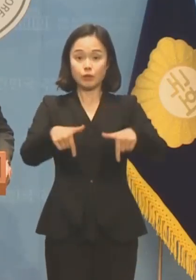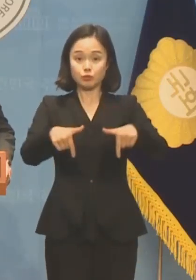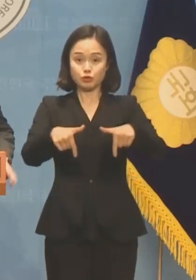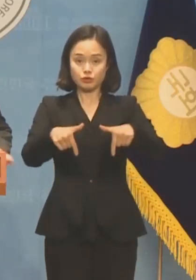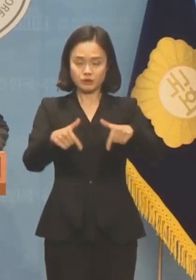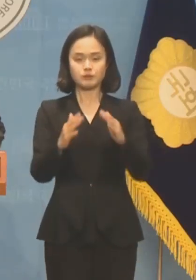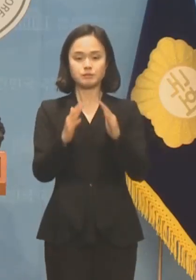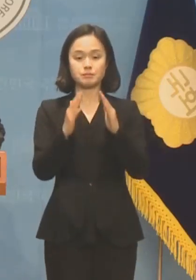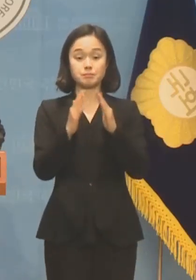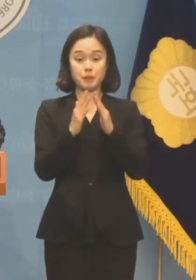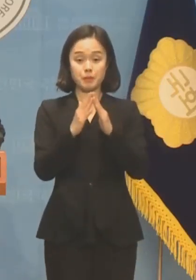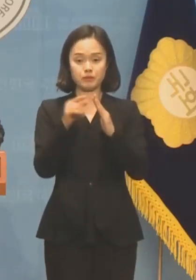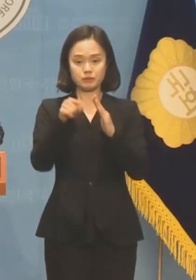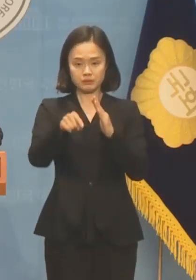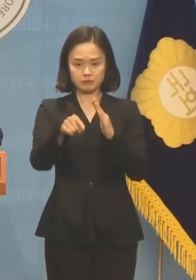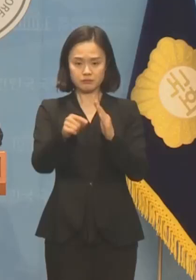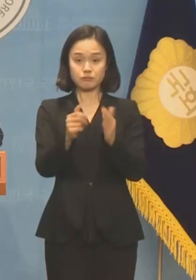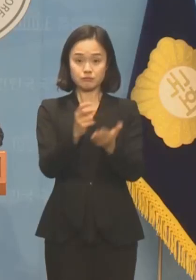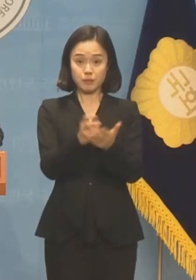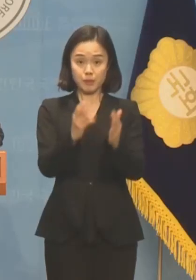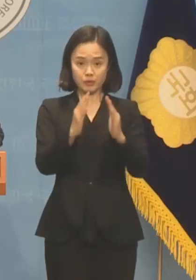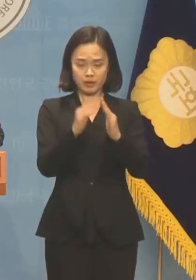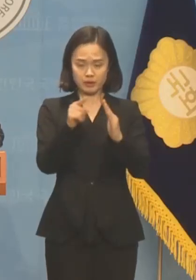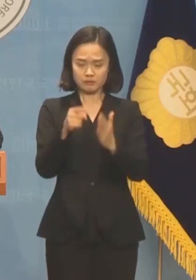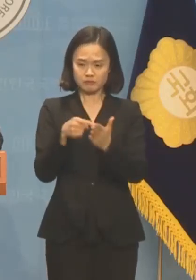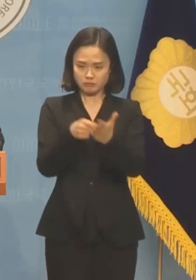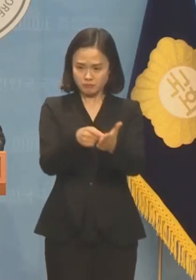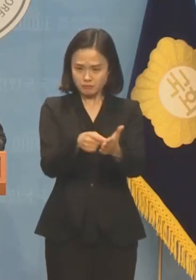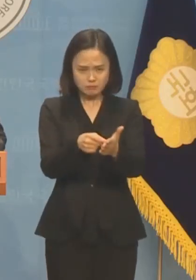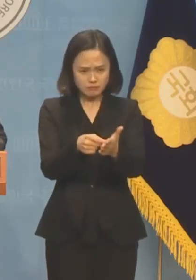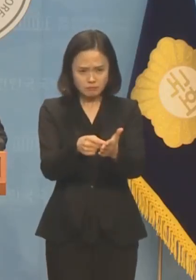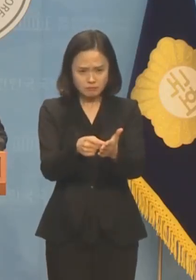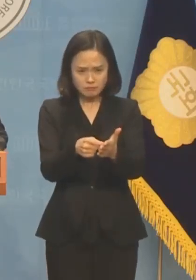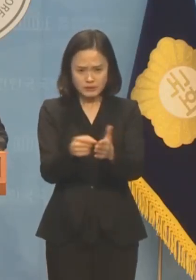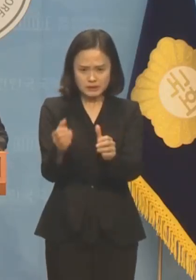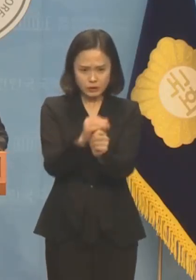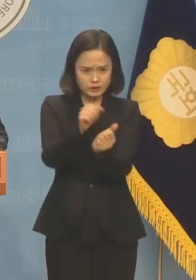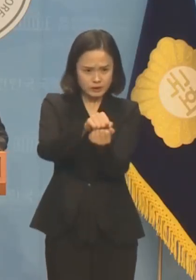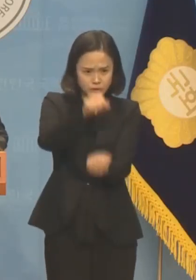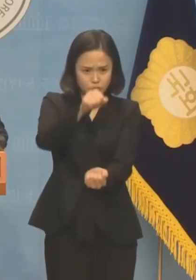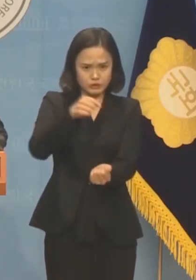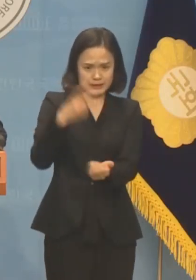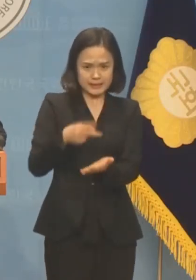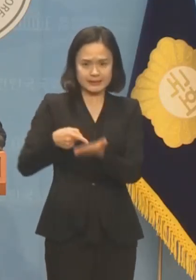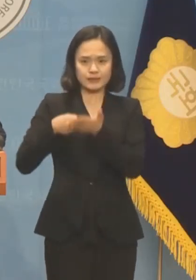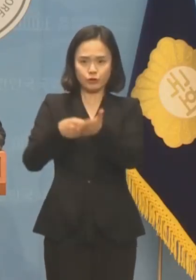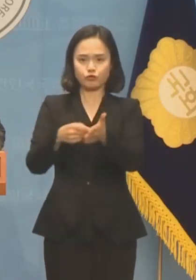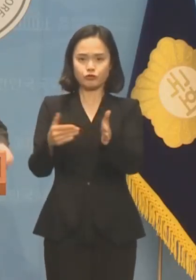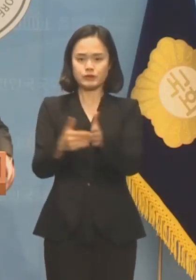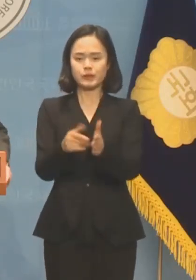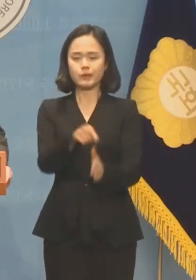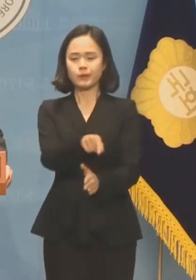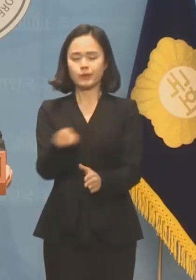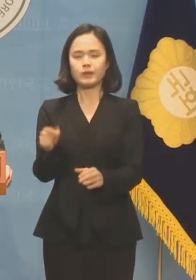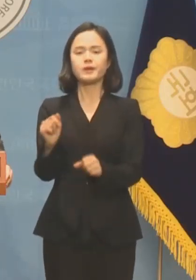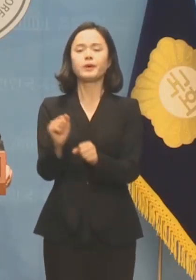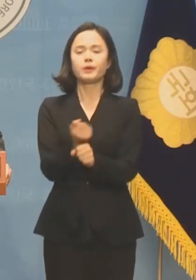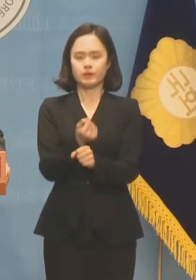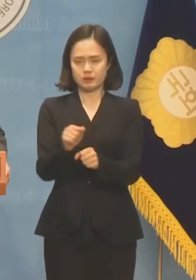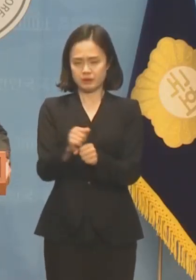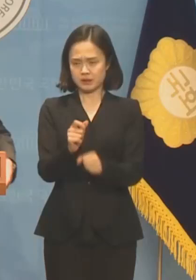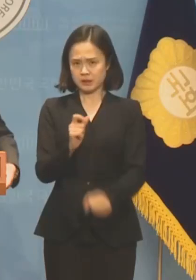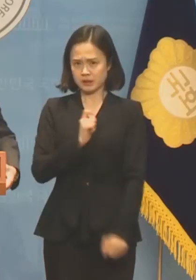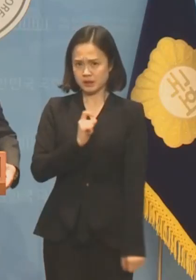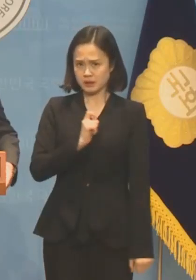서부지방법원과 짬짬이하여 영장을 재청구했다는 의혹이 제기되고 있습니다. 저는 이와 관련해서